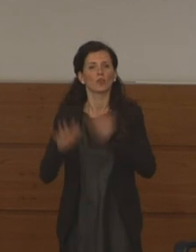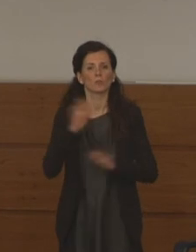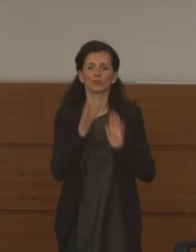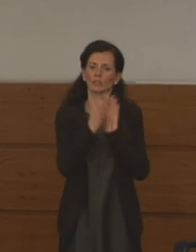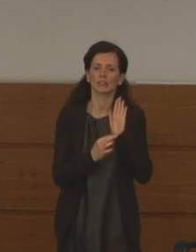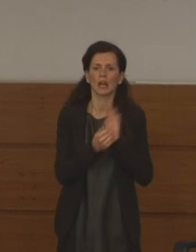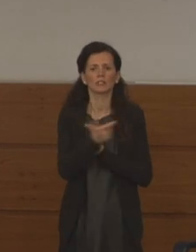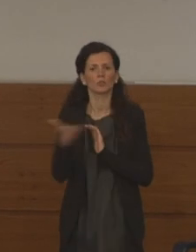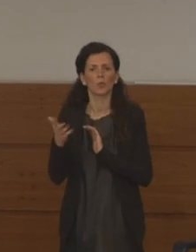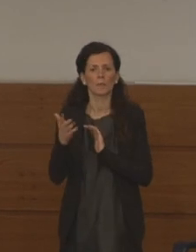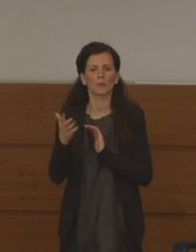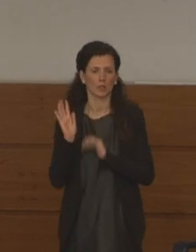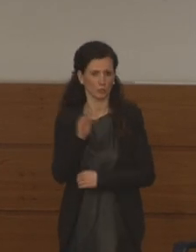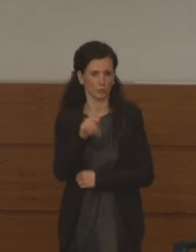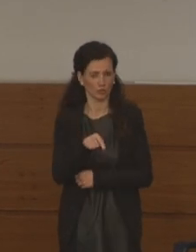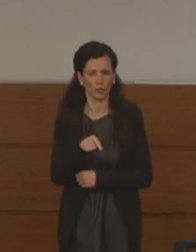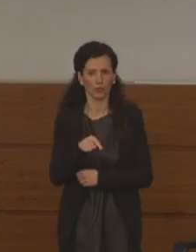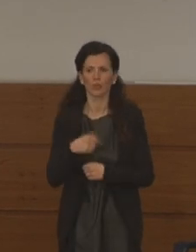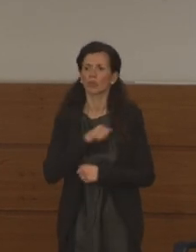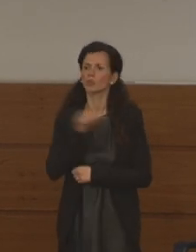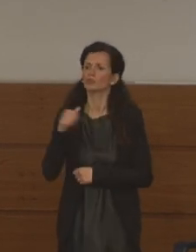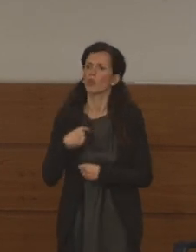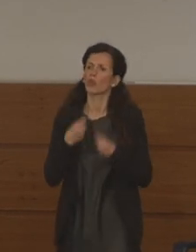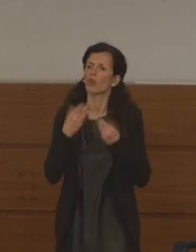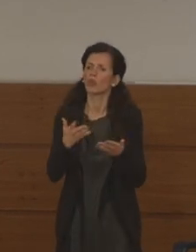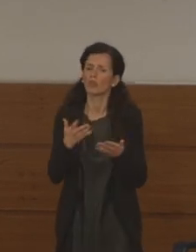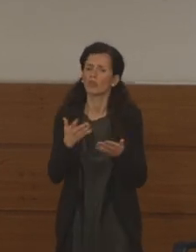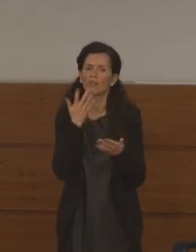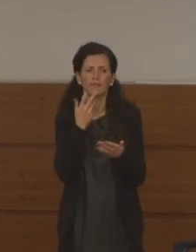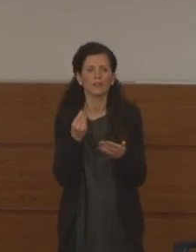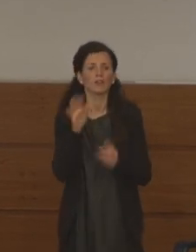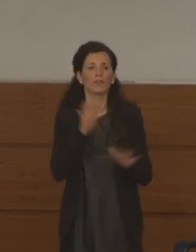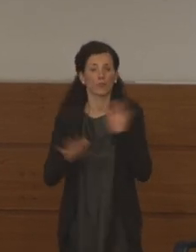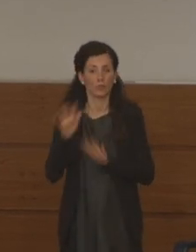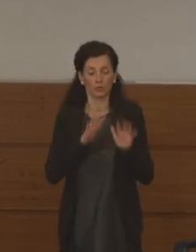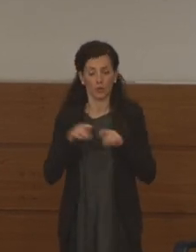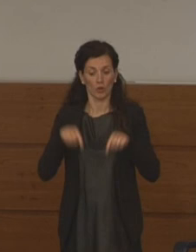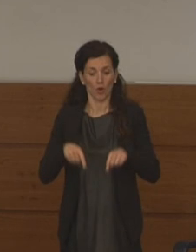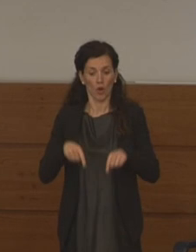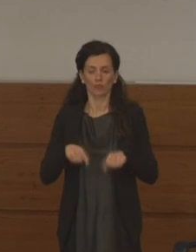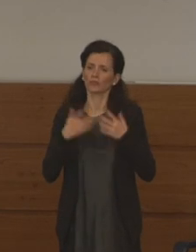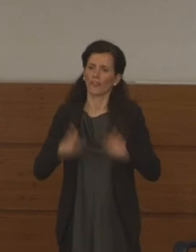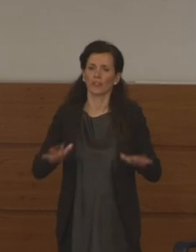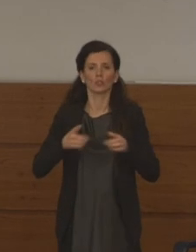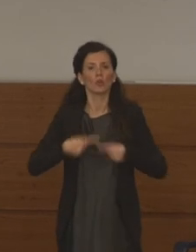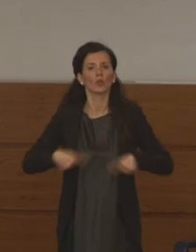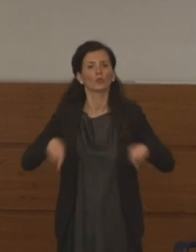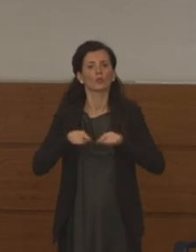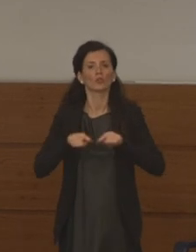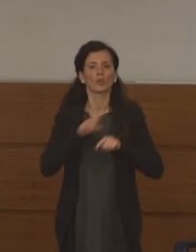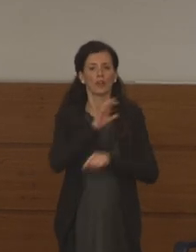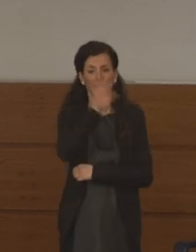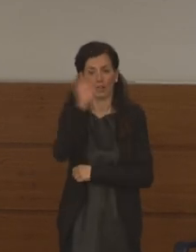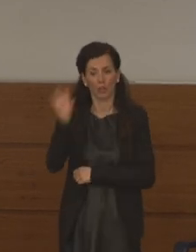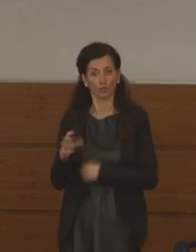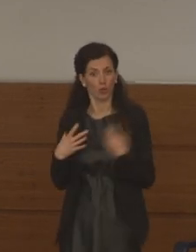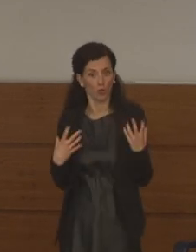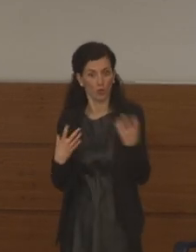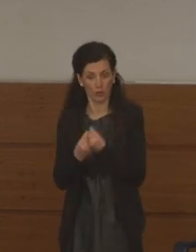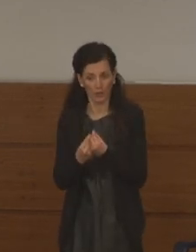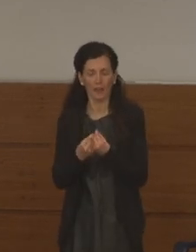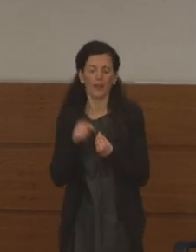era solo per informare tutti che è terminata la riunione con le regioni è diventata